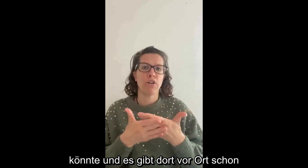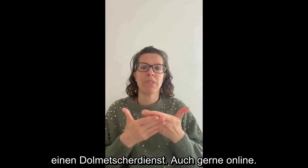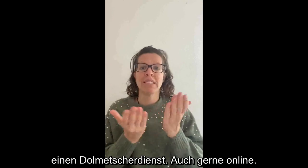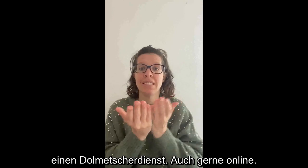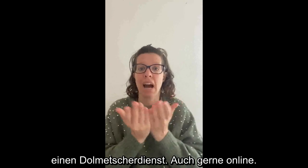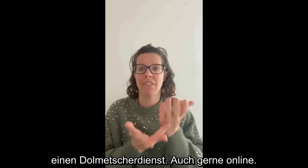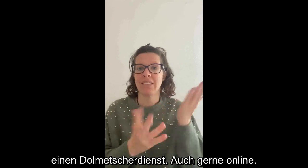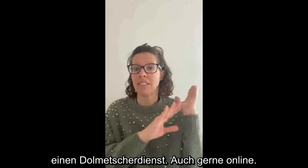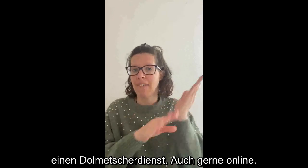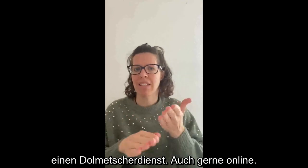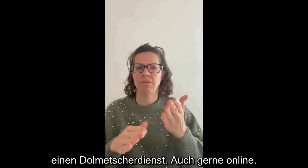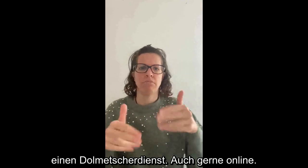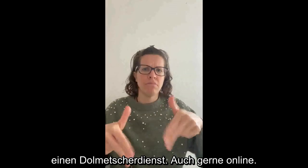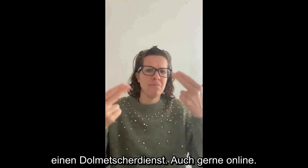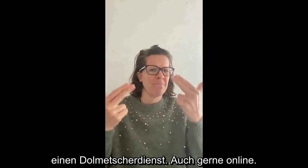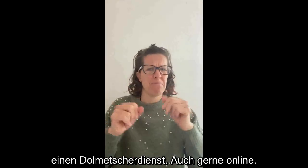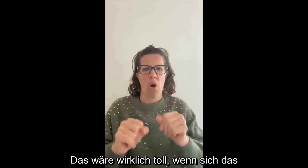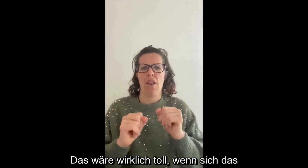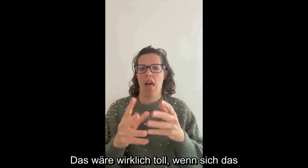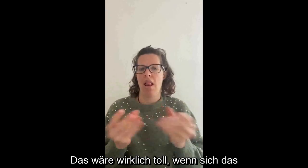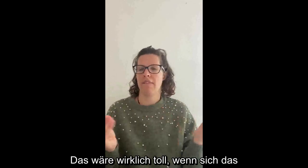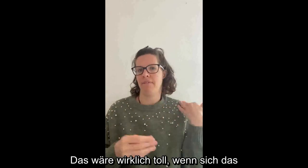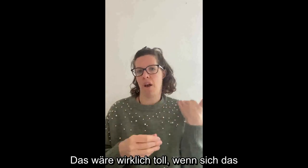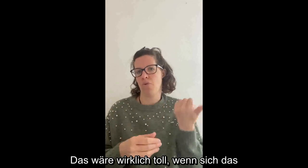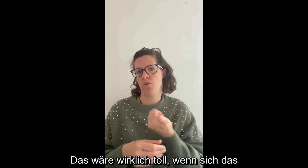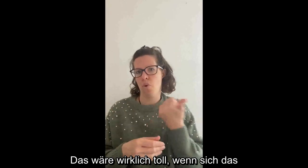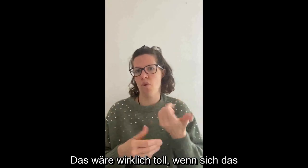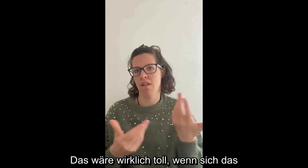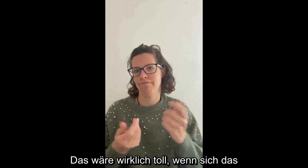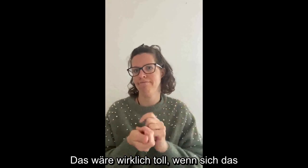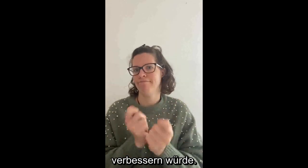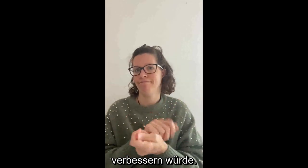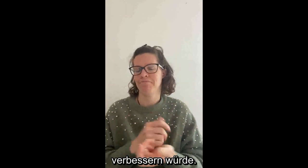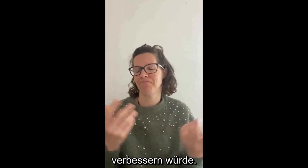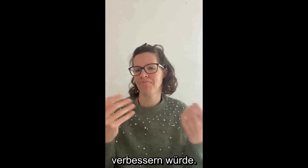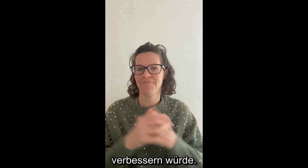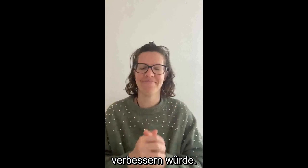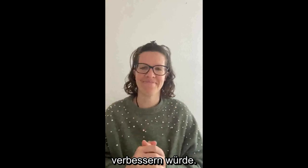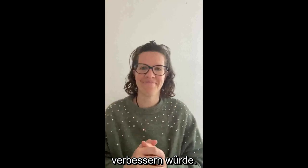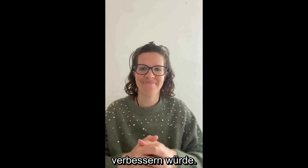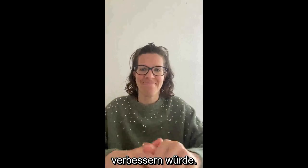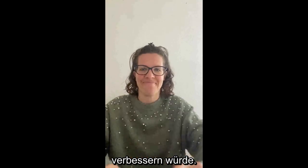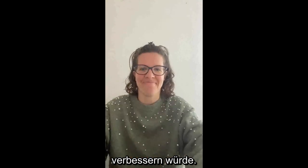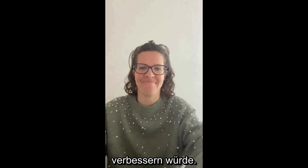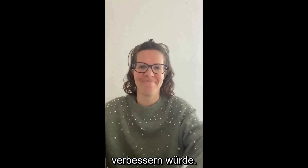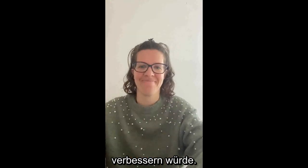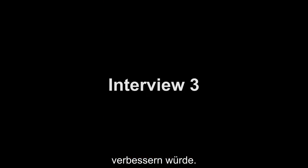gibt dort vor Ort schon einen Dolmetschdienst auch gern online das wäre wirklich toll wenn sich das verbessern würde